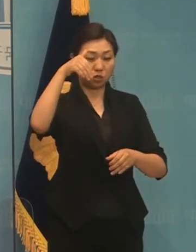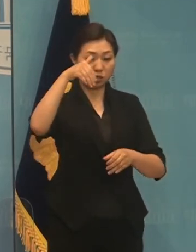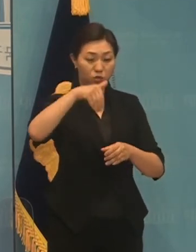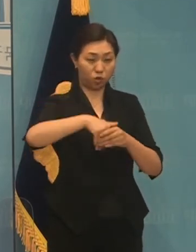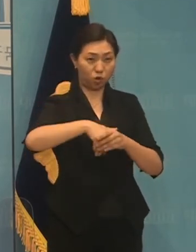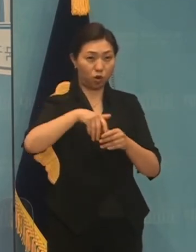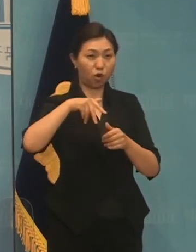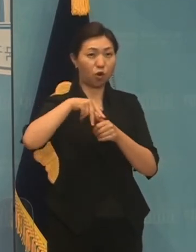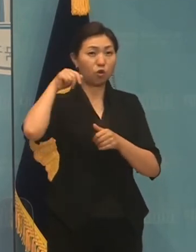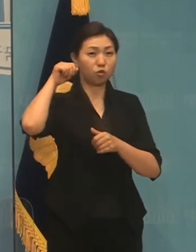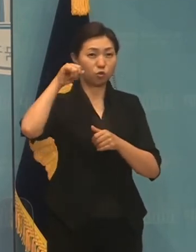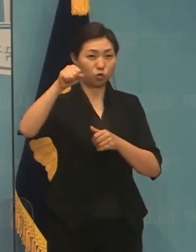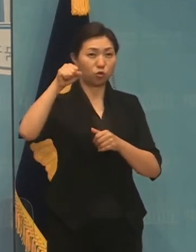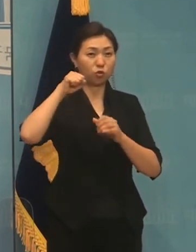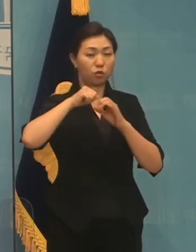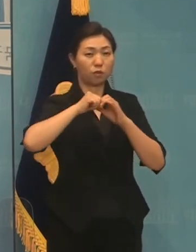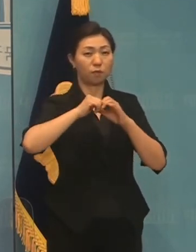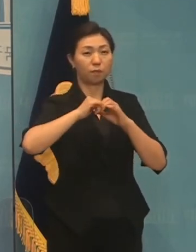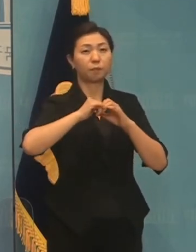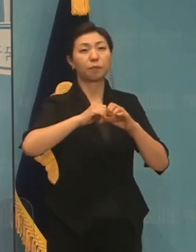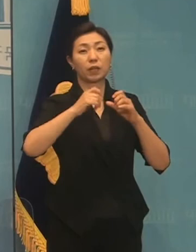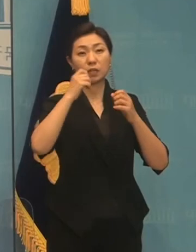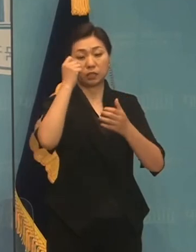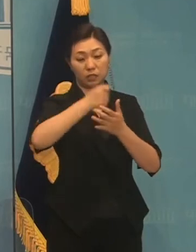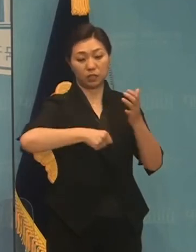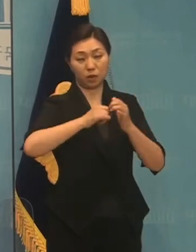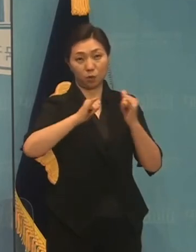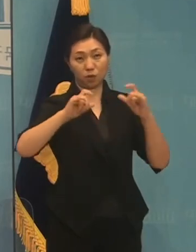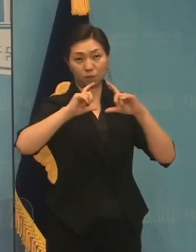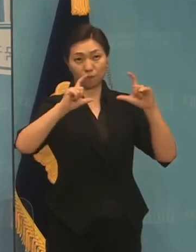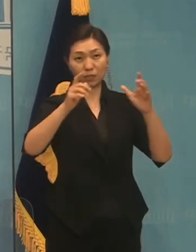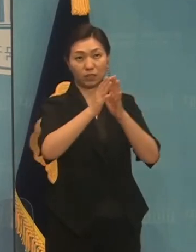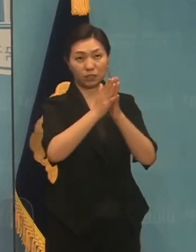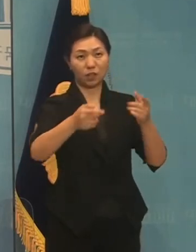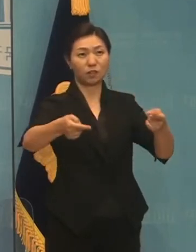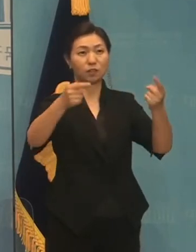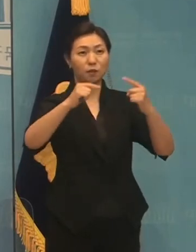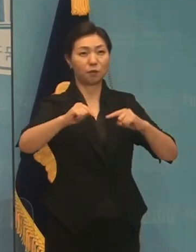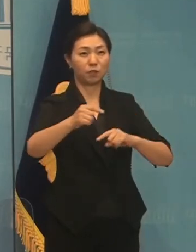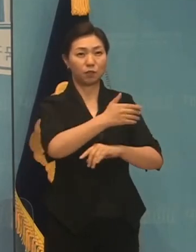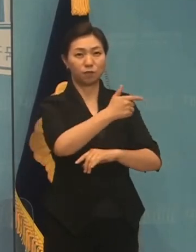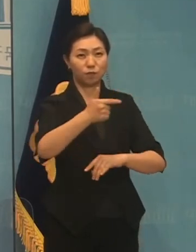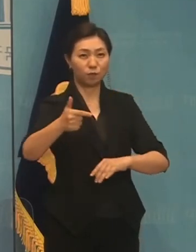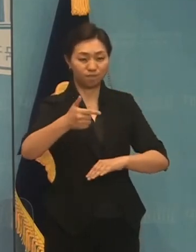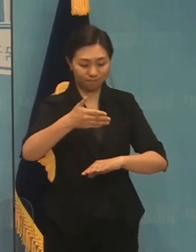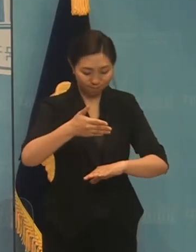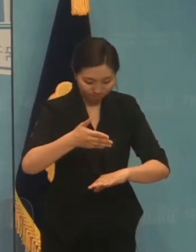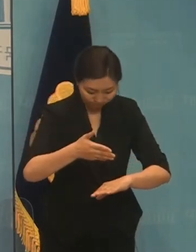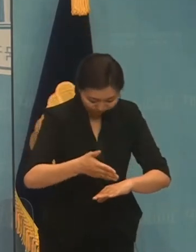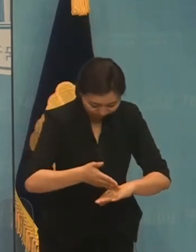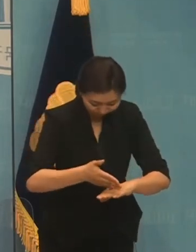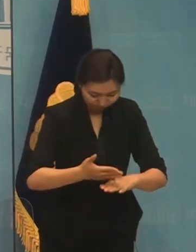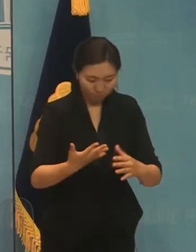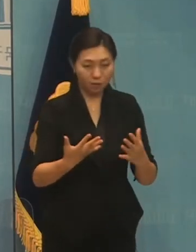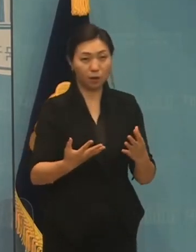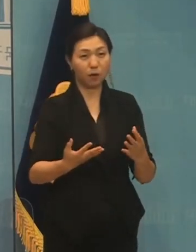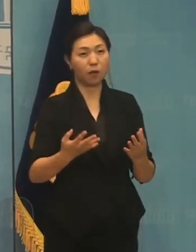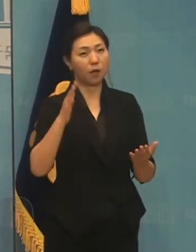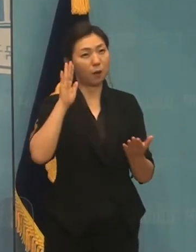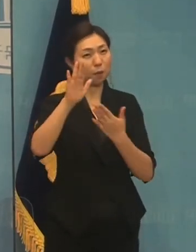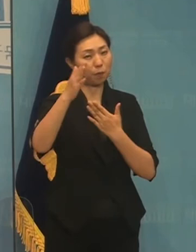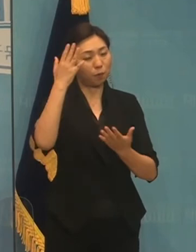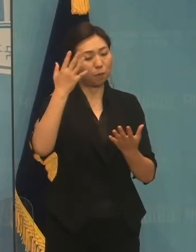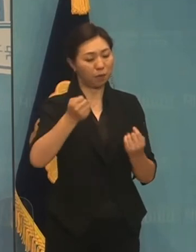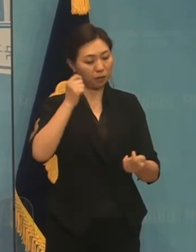기자회견을 시작하겠습니다. 함께해 주셔서 진심으로 감사드리고 많은 관심과